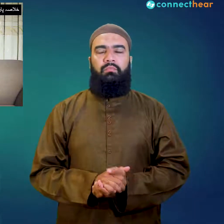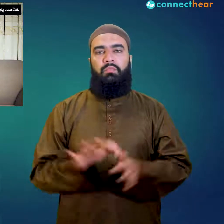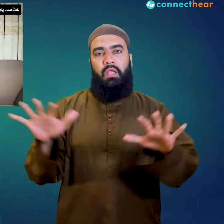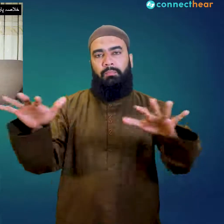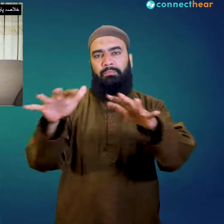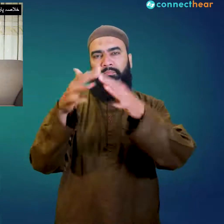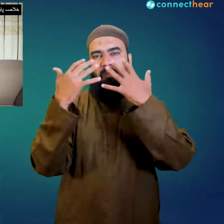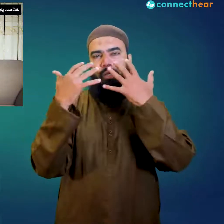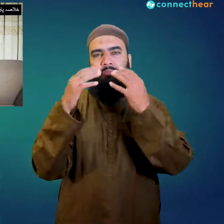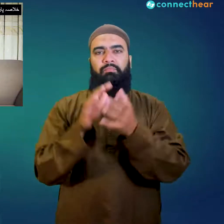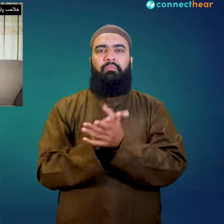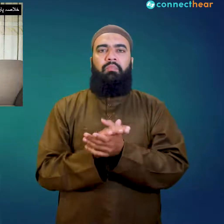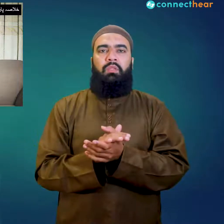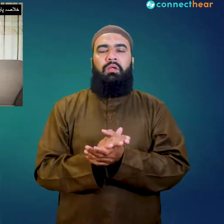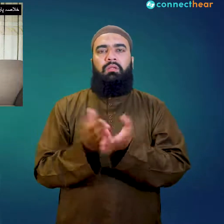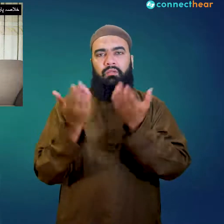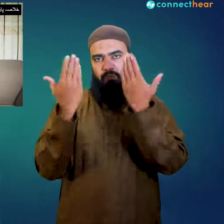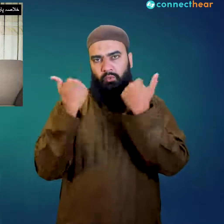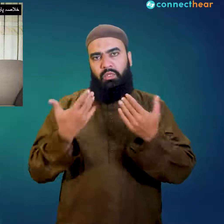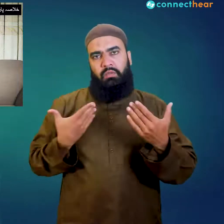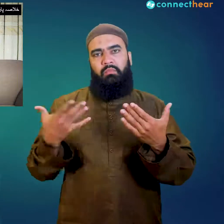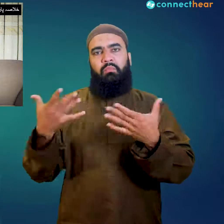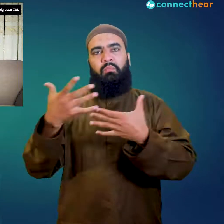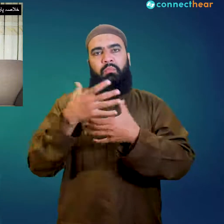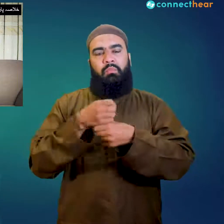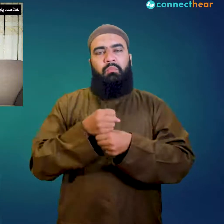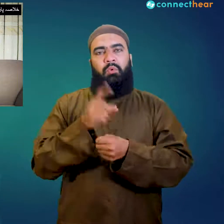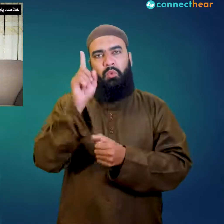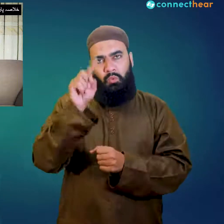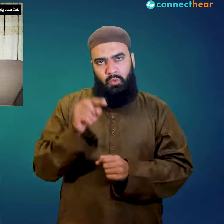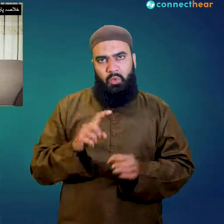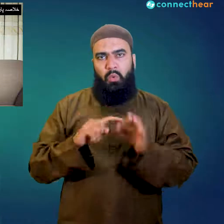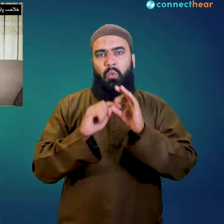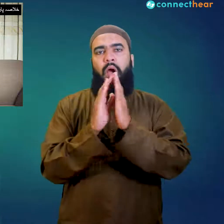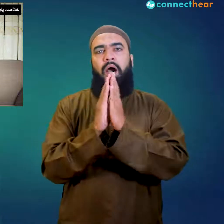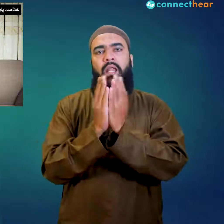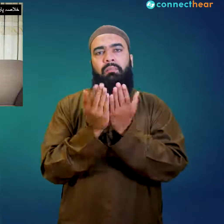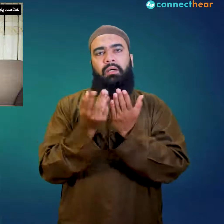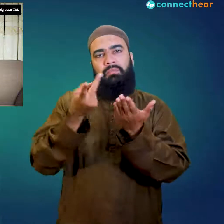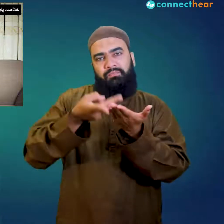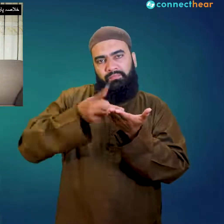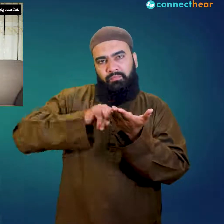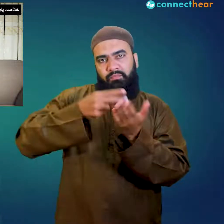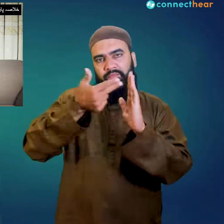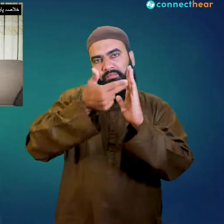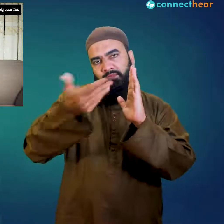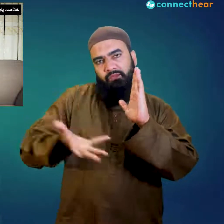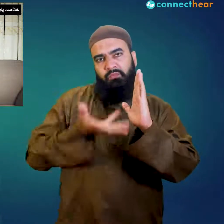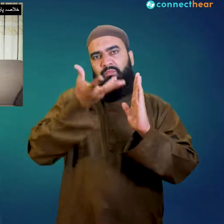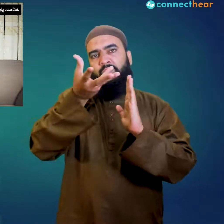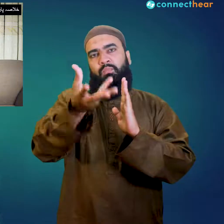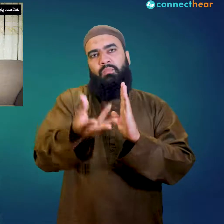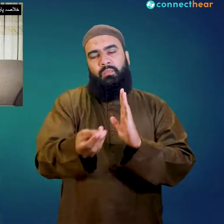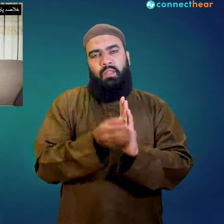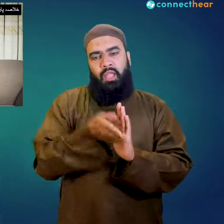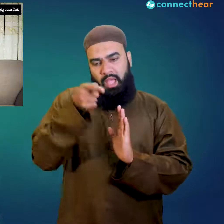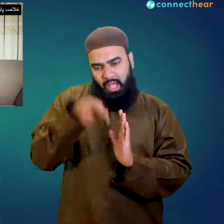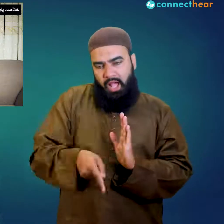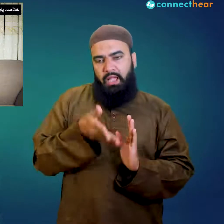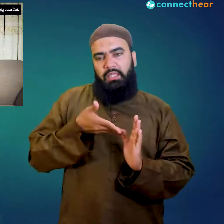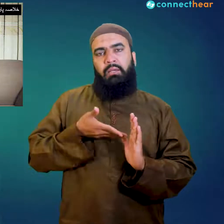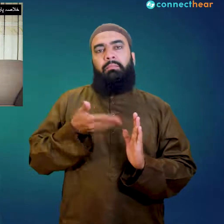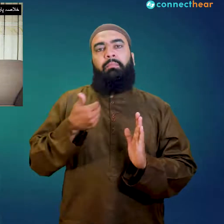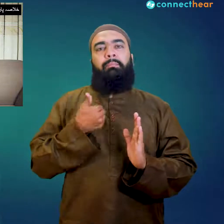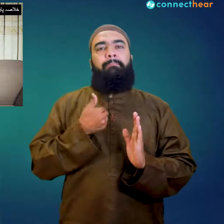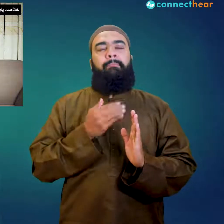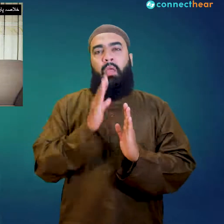ناظرین کرام، قرآن مجید کے پاروں کے خلاصے کے پروگرام میں آج آپ کے سامنے